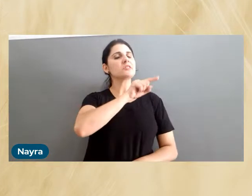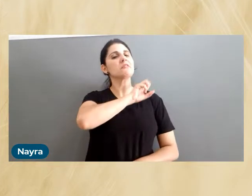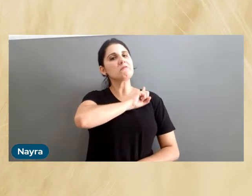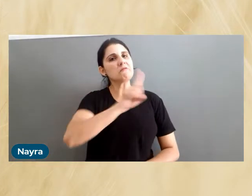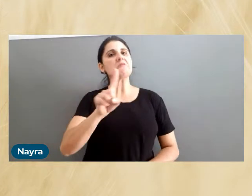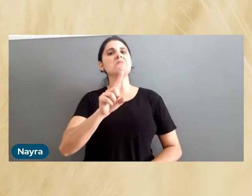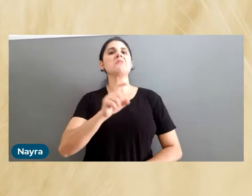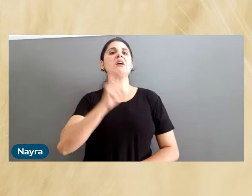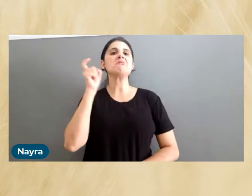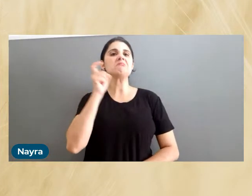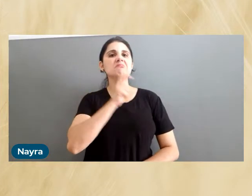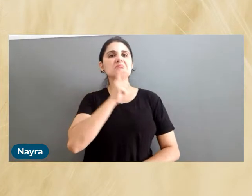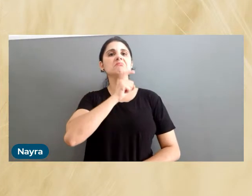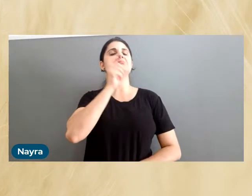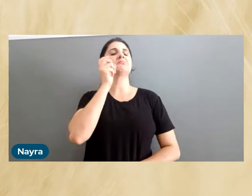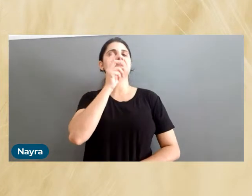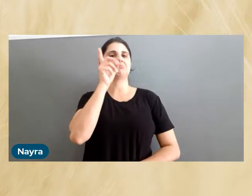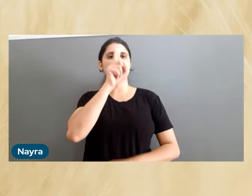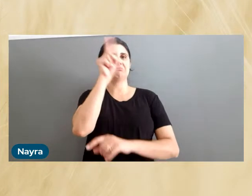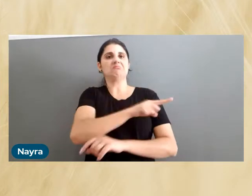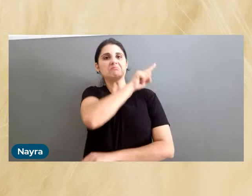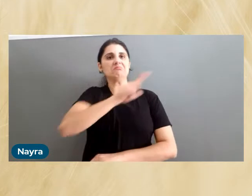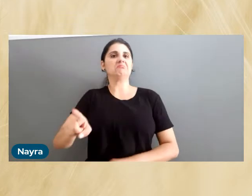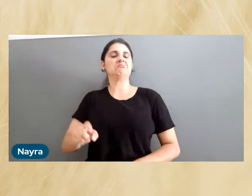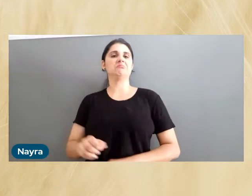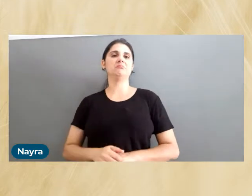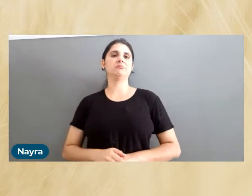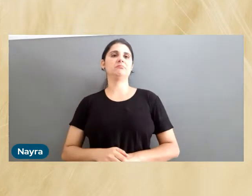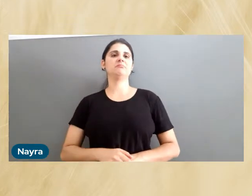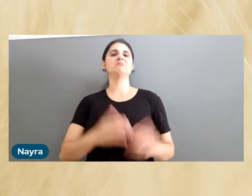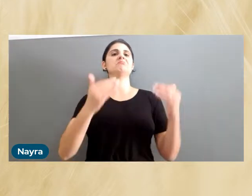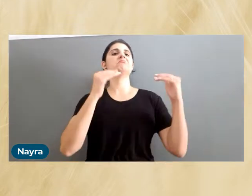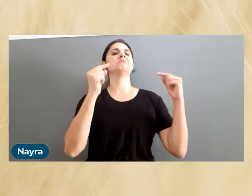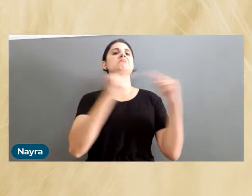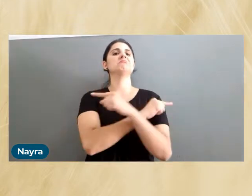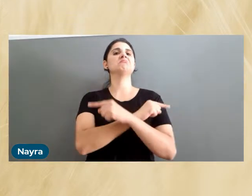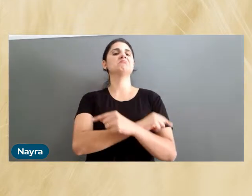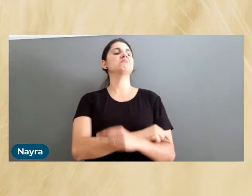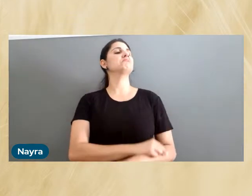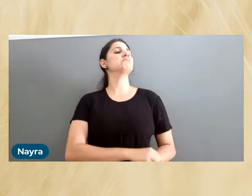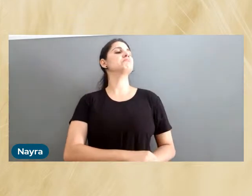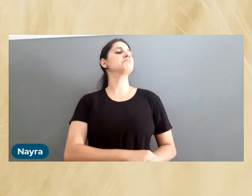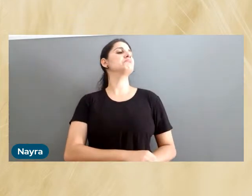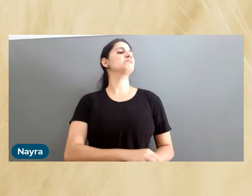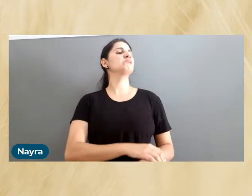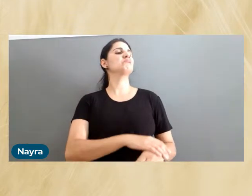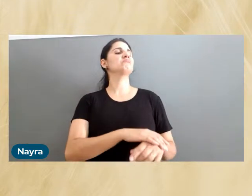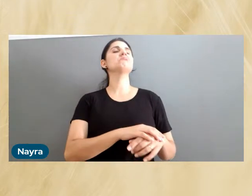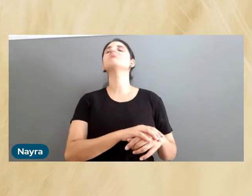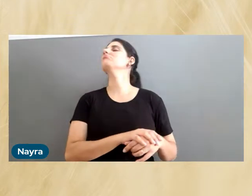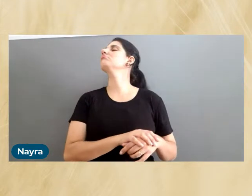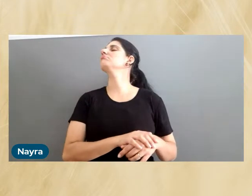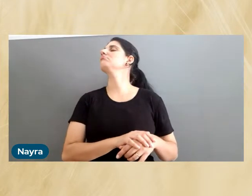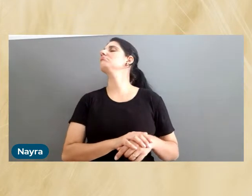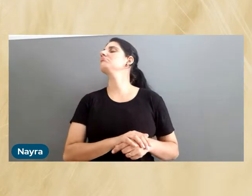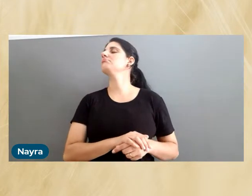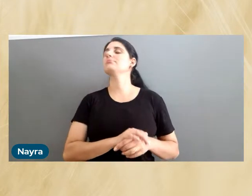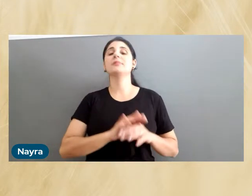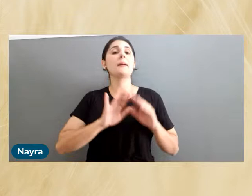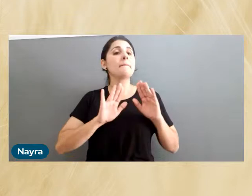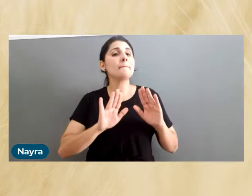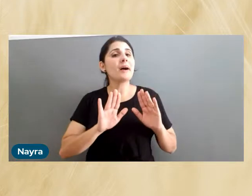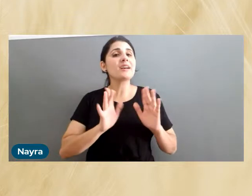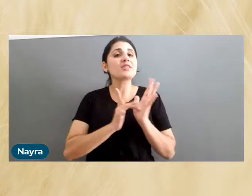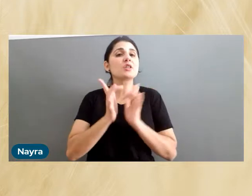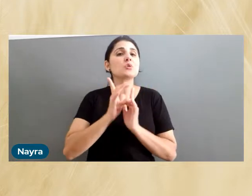me negou. Agora é o seguinte, chega, não quero mais relações, estou de mal com você, relações cortadas. Mas o que é que Jesus